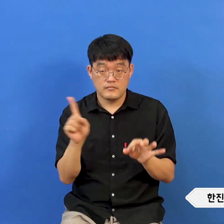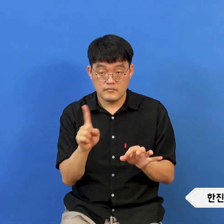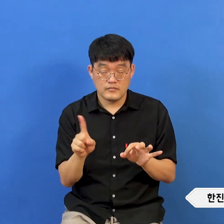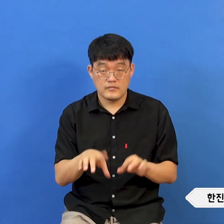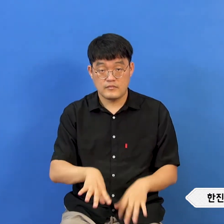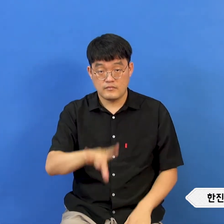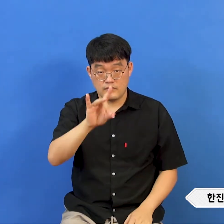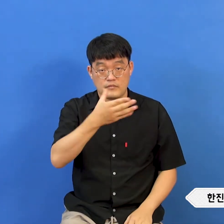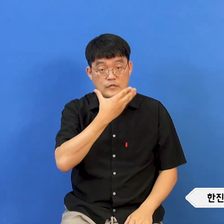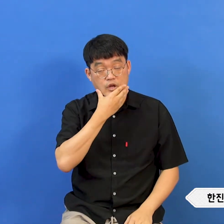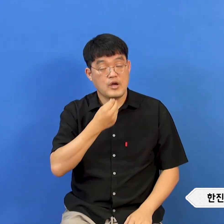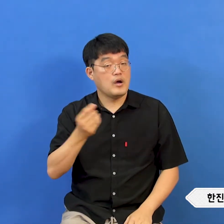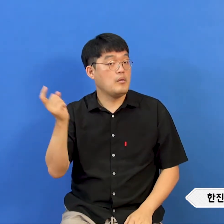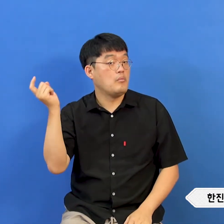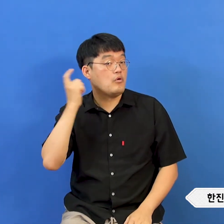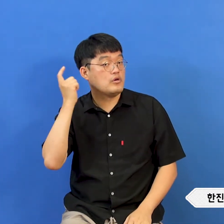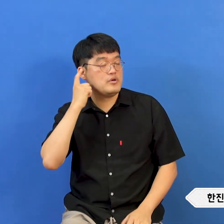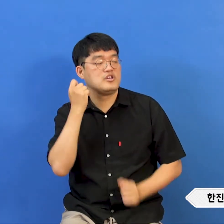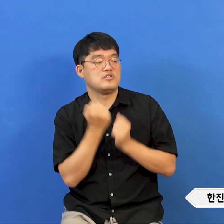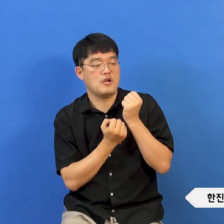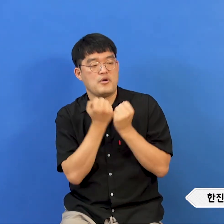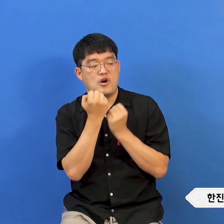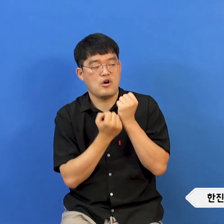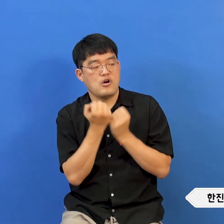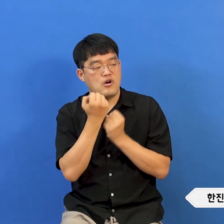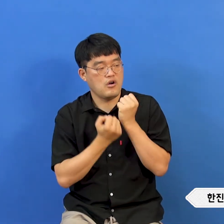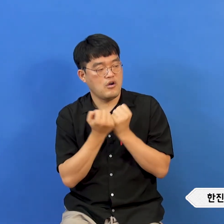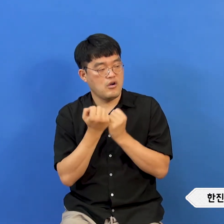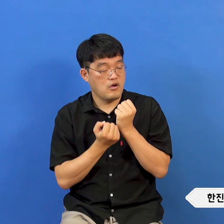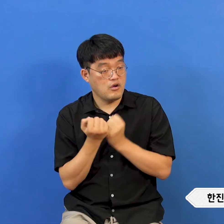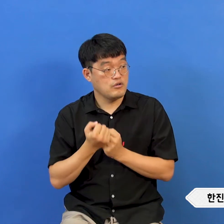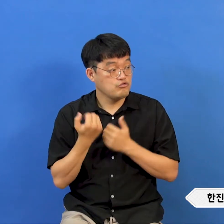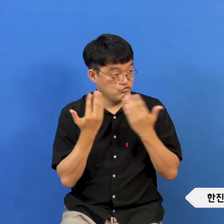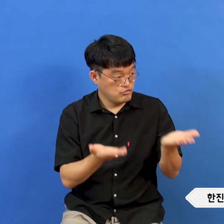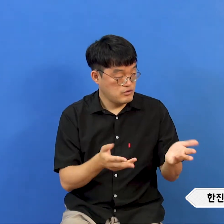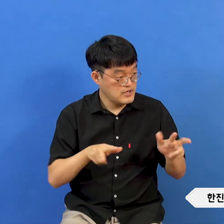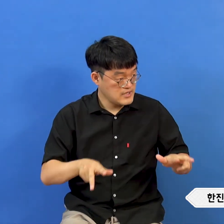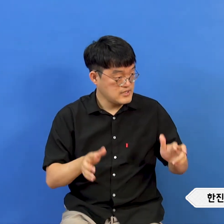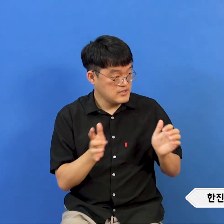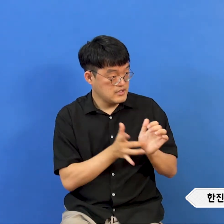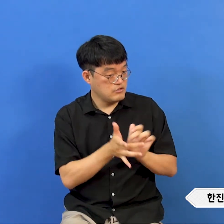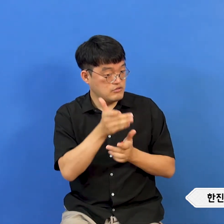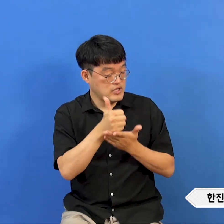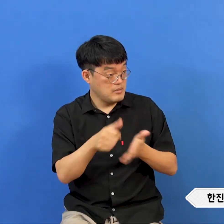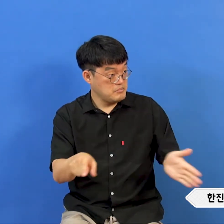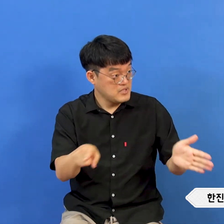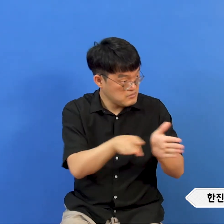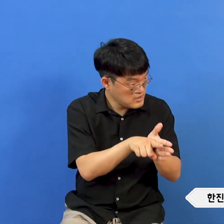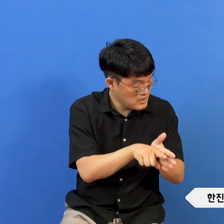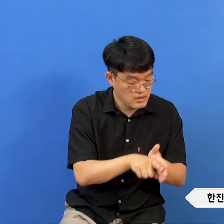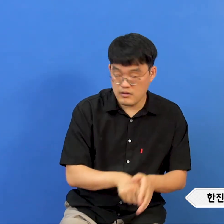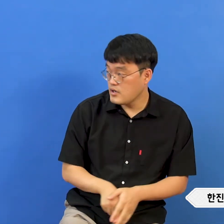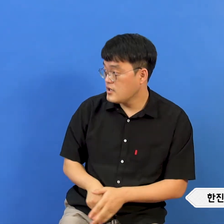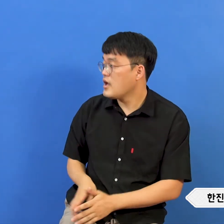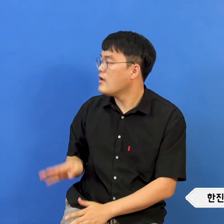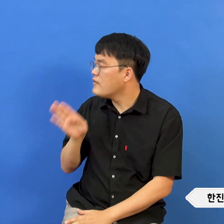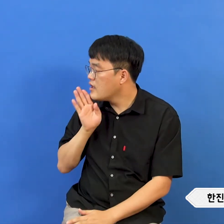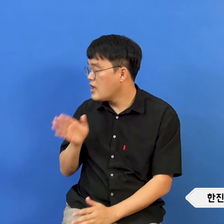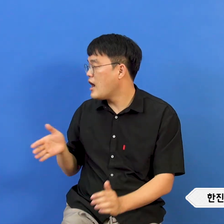복음을 간략하게 이렇게 쭉 설명을 해주고는 이제 예수를 믿겠습니까? 상대방이 예,